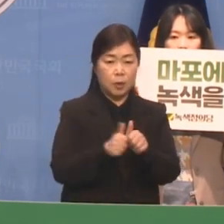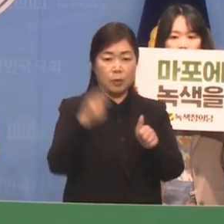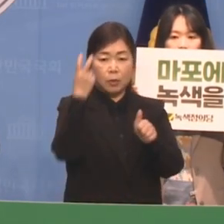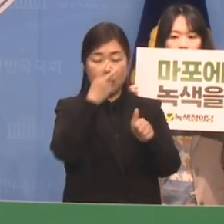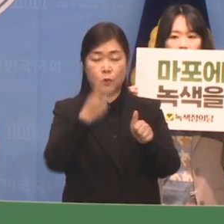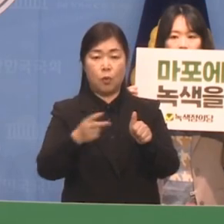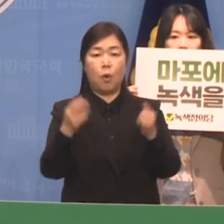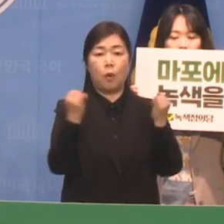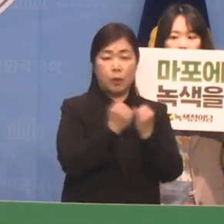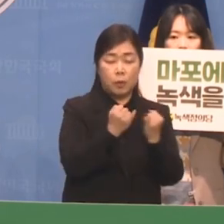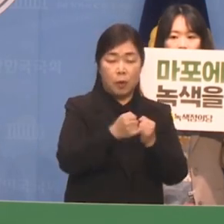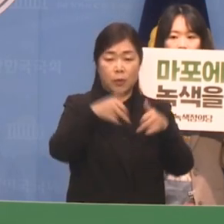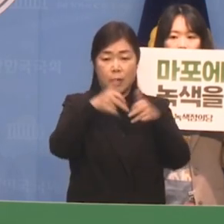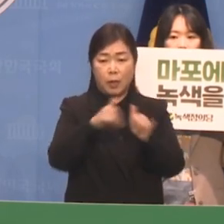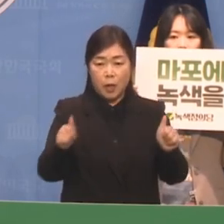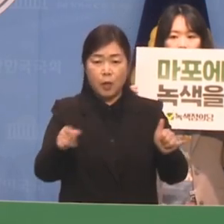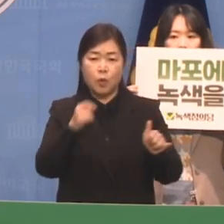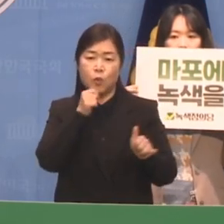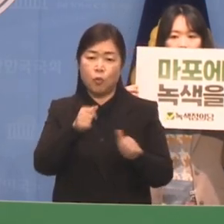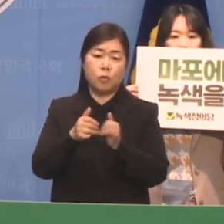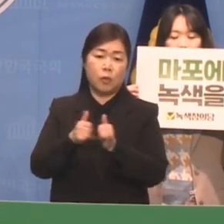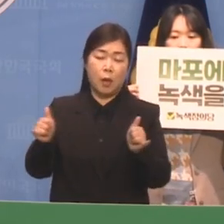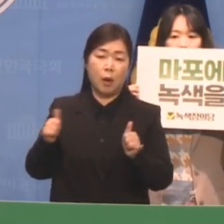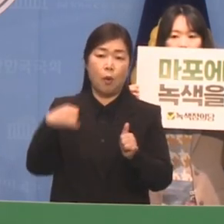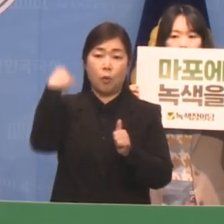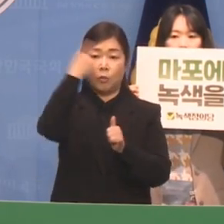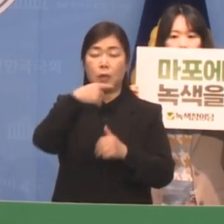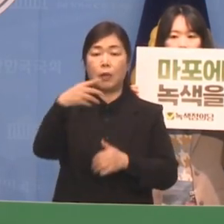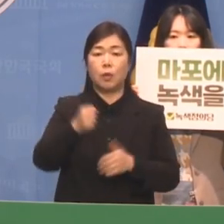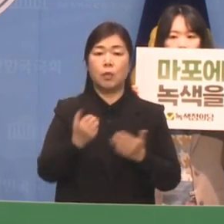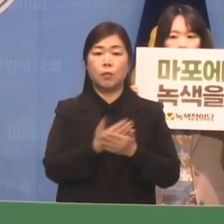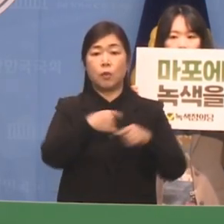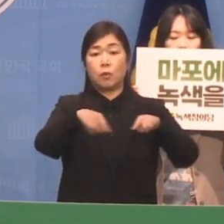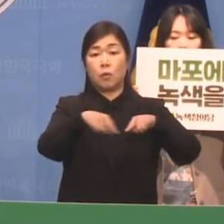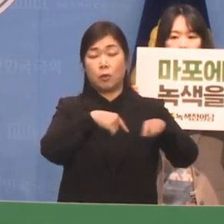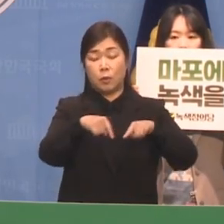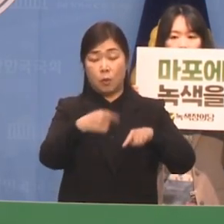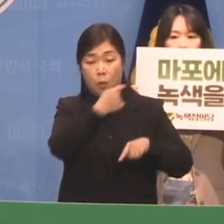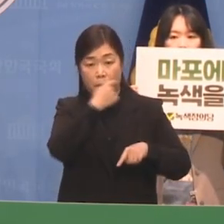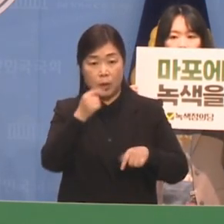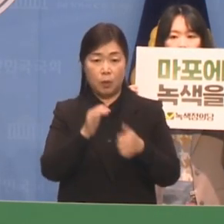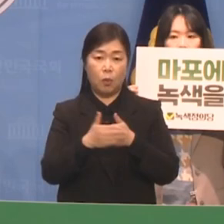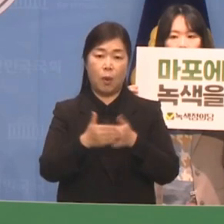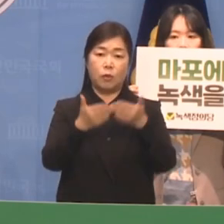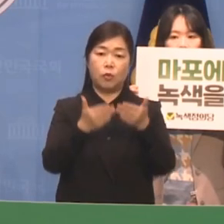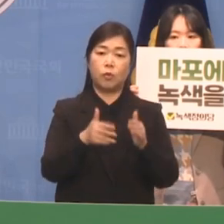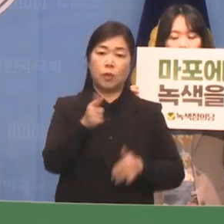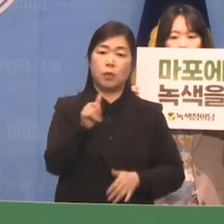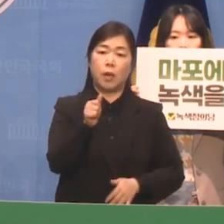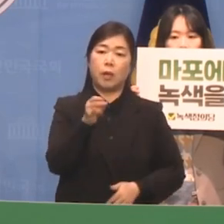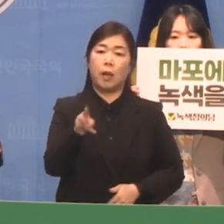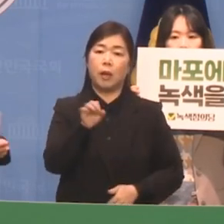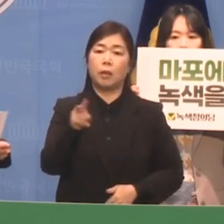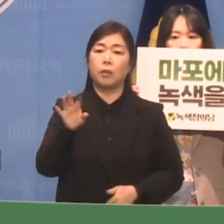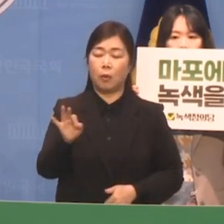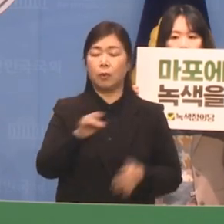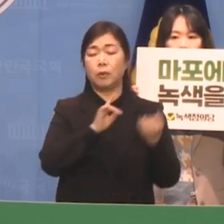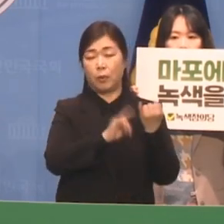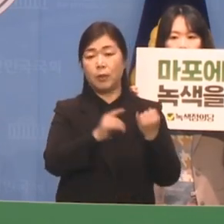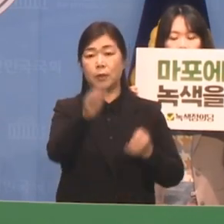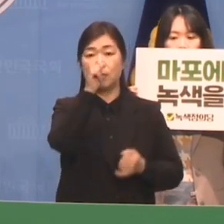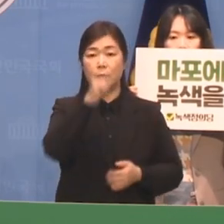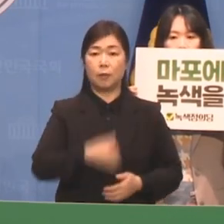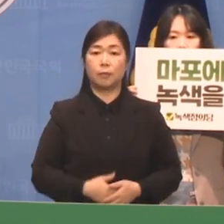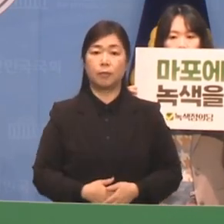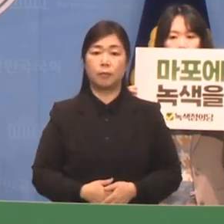여성과 장애인, 소수자의 얼굴로 진보정치의 자리를 확인하게 해준 장혜영 의원이 지키고 있습니다.